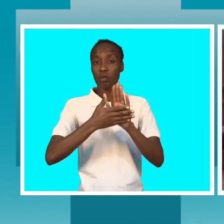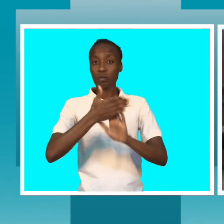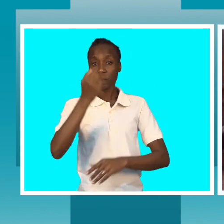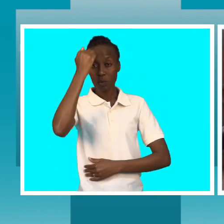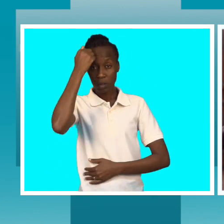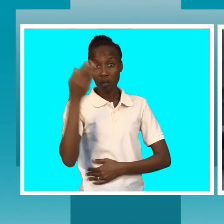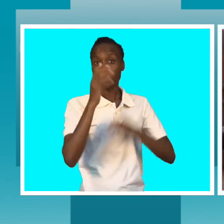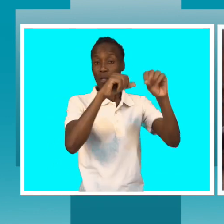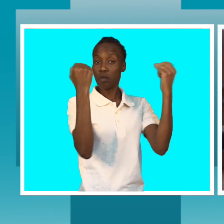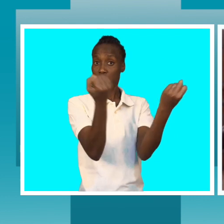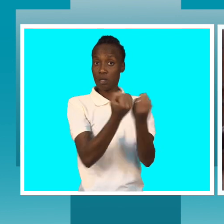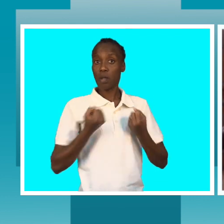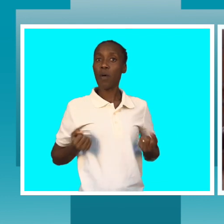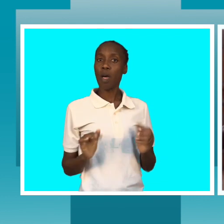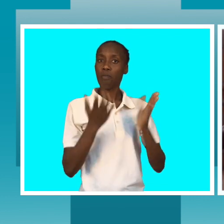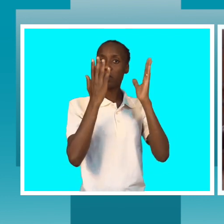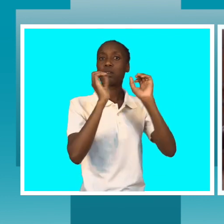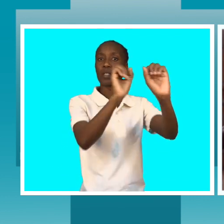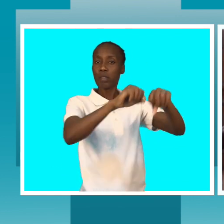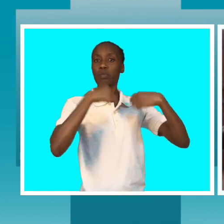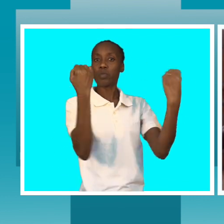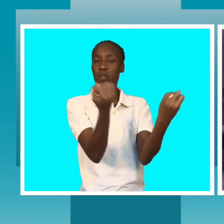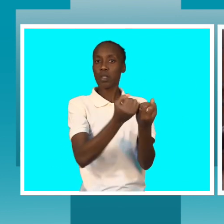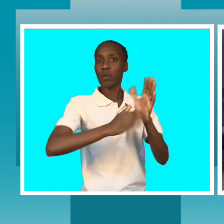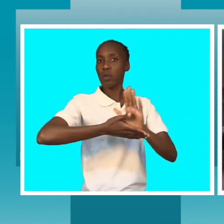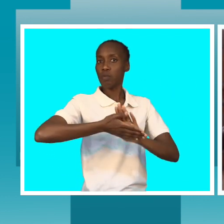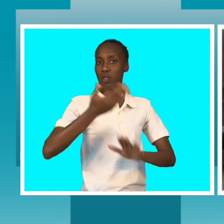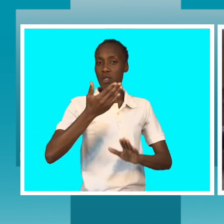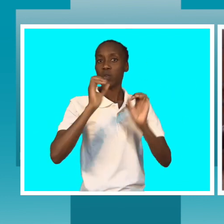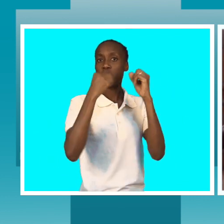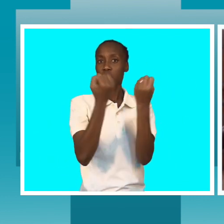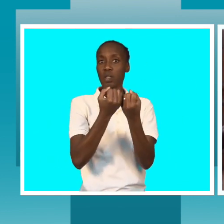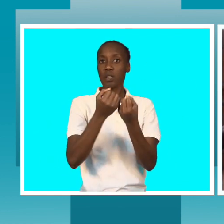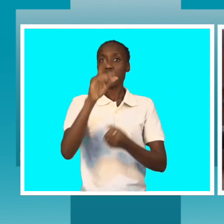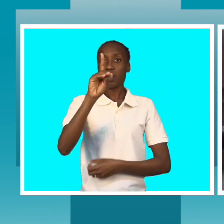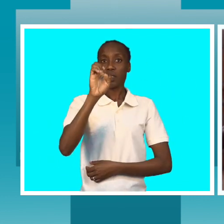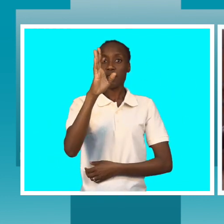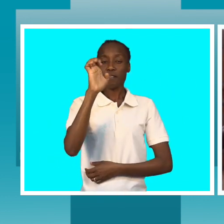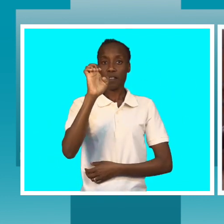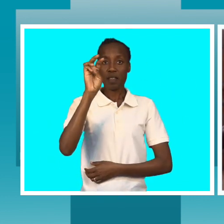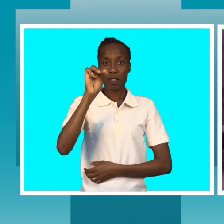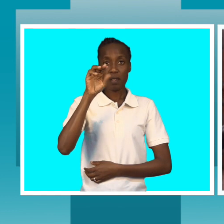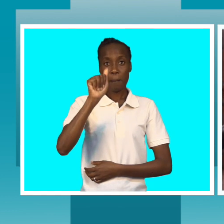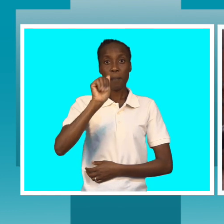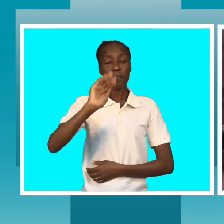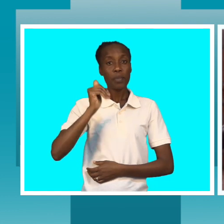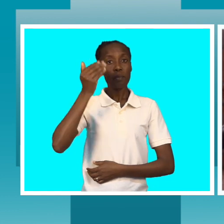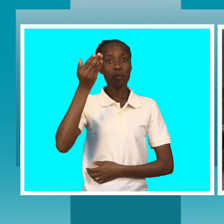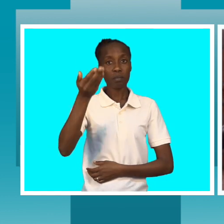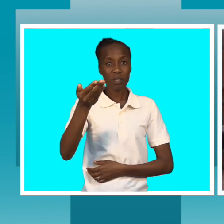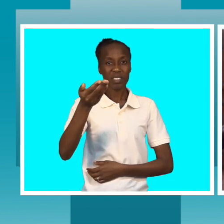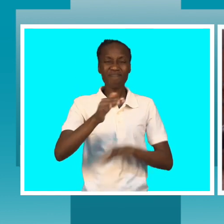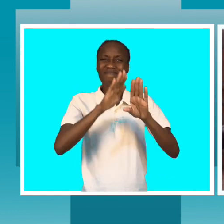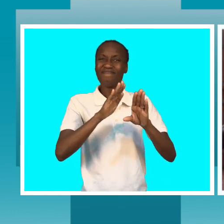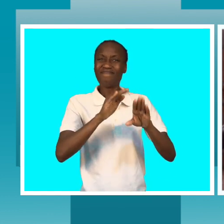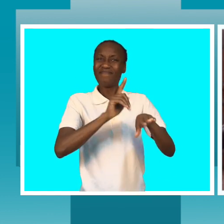FEMA. Hoje, a de FEMA não fiquei muito, depois vi que era uma necessidade de estar numa associação das